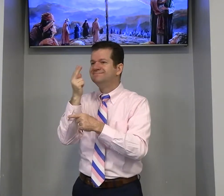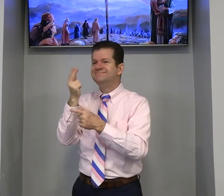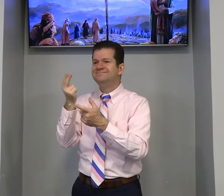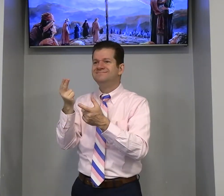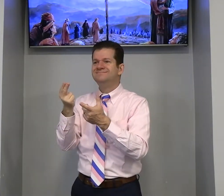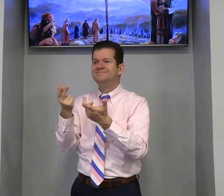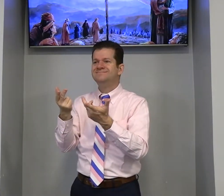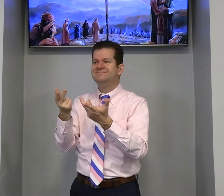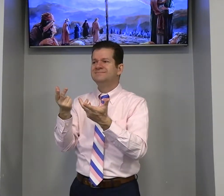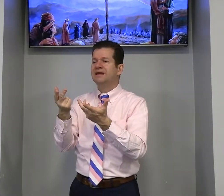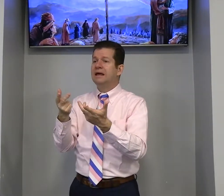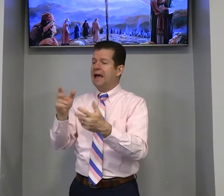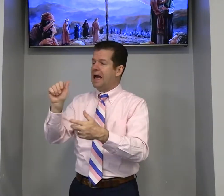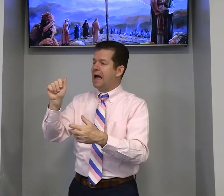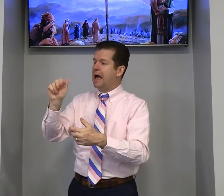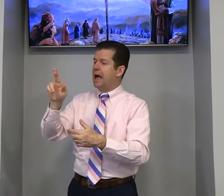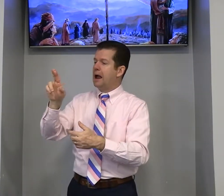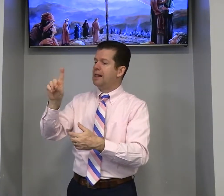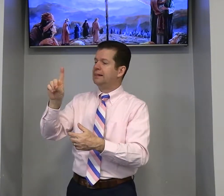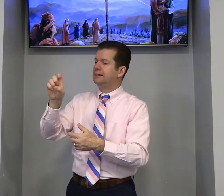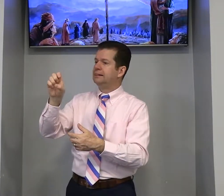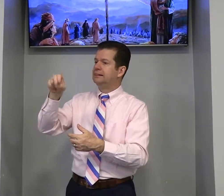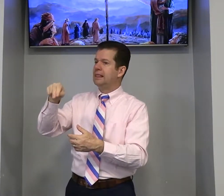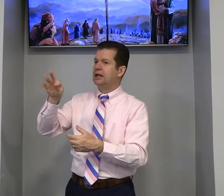serpente, parece